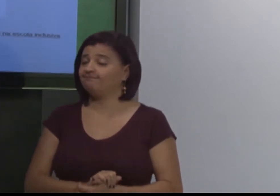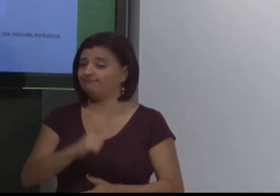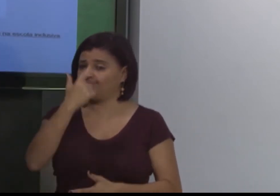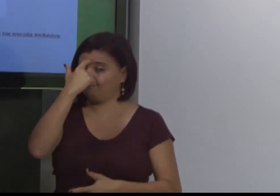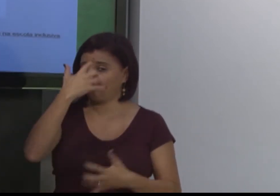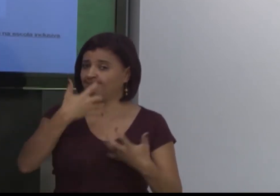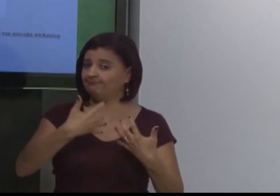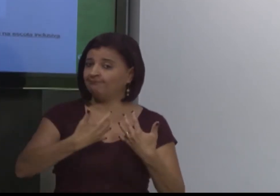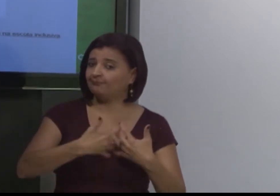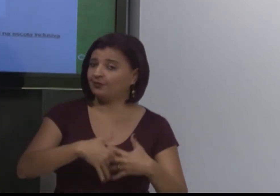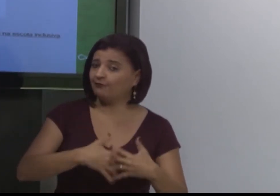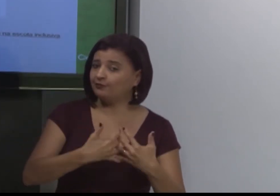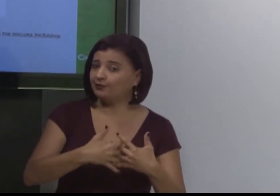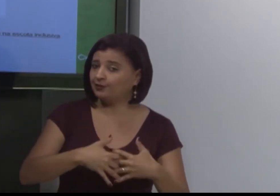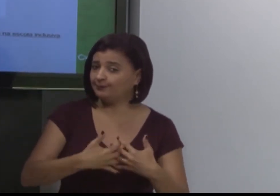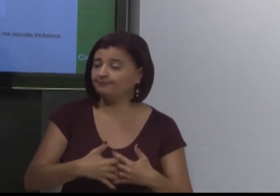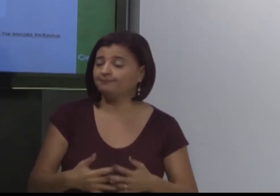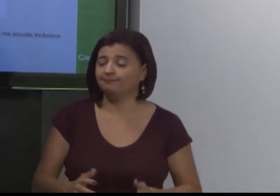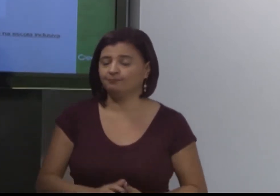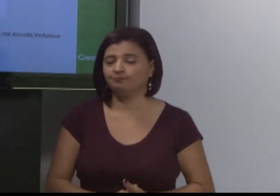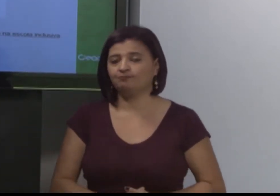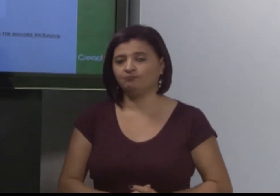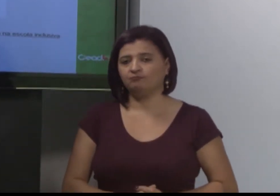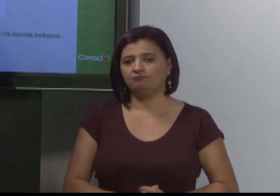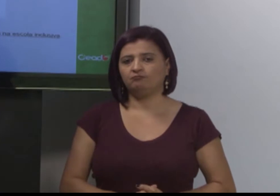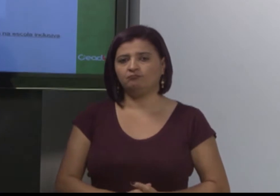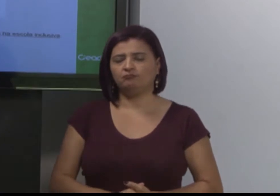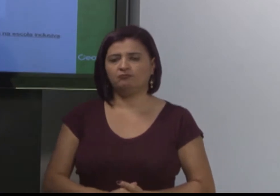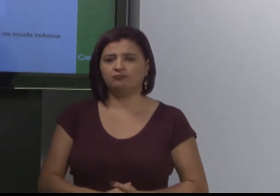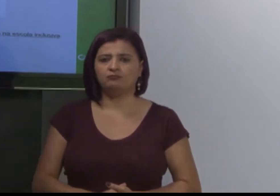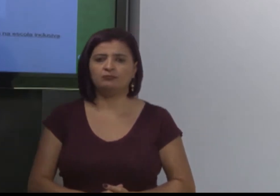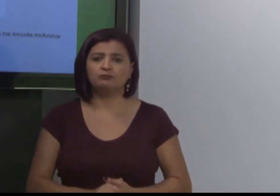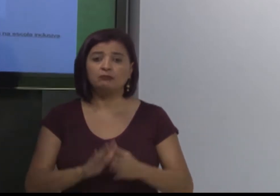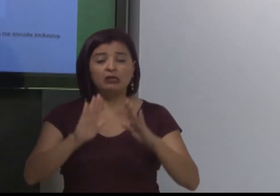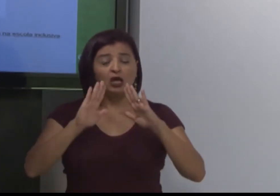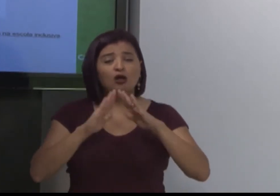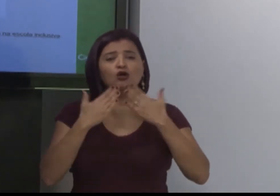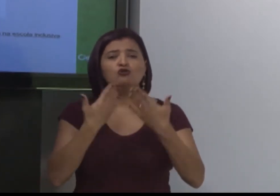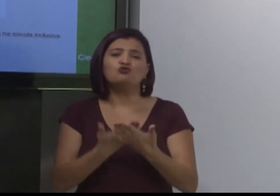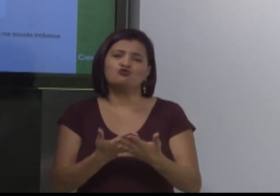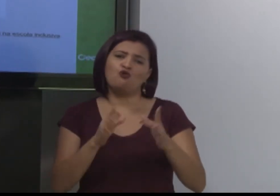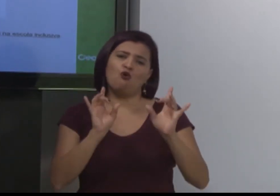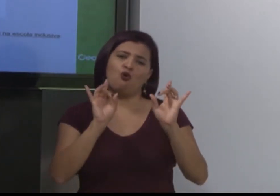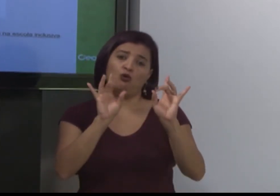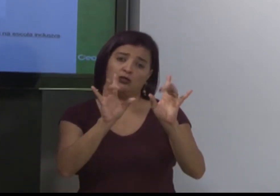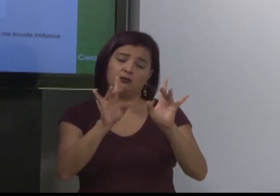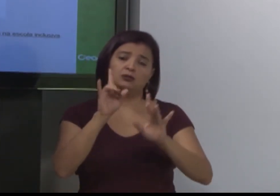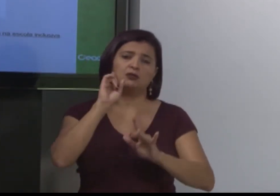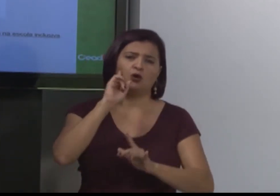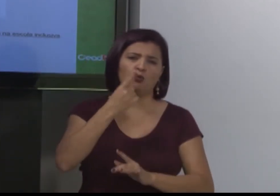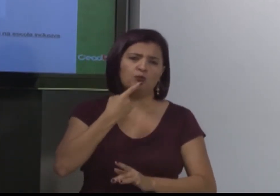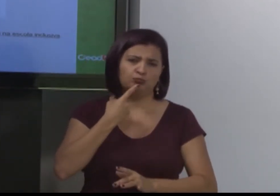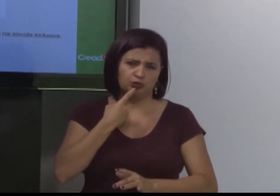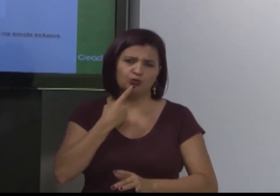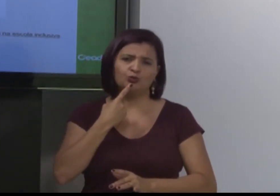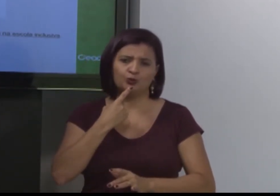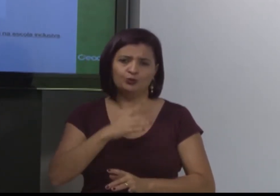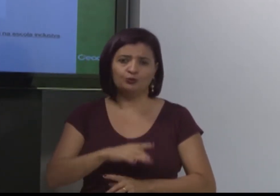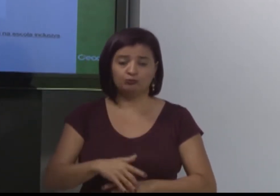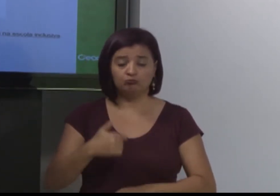A escola especial para surdos. Eu, Michele, a minha opinião. Eu acredito